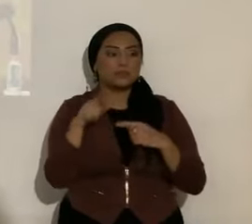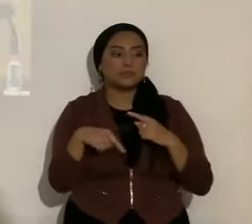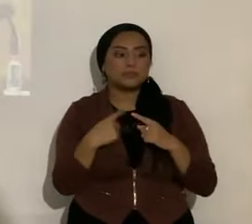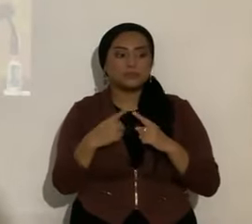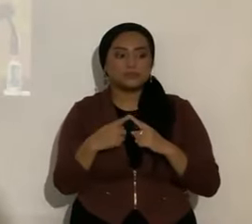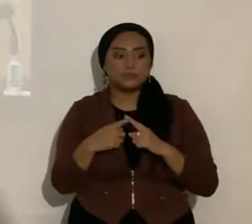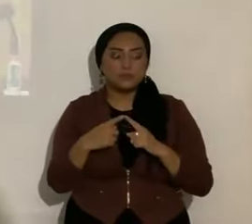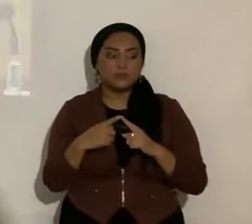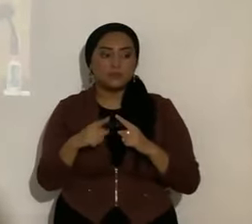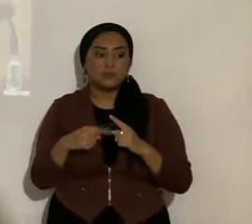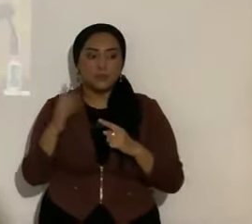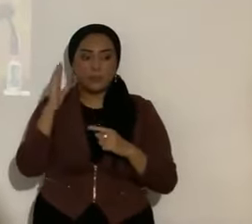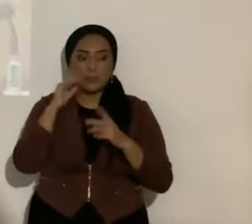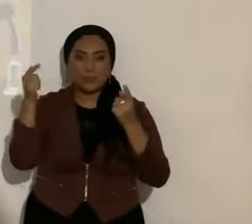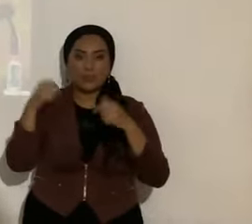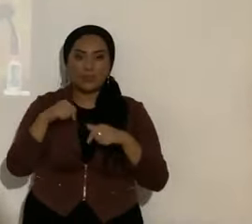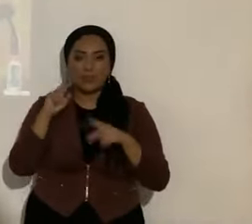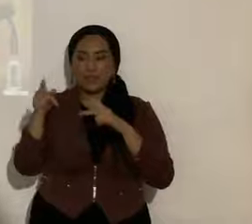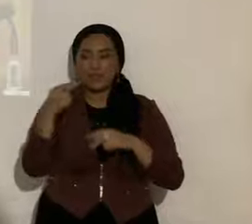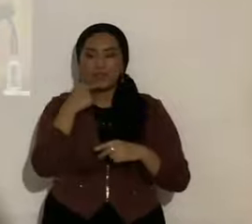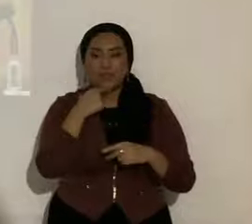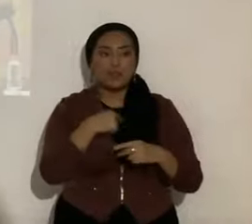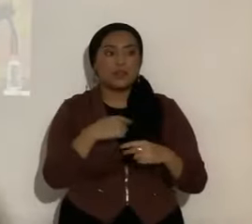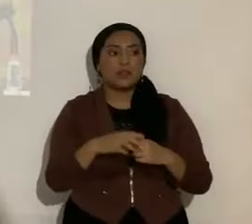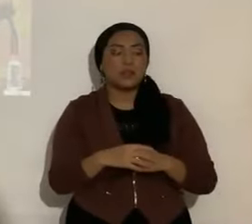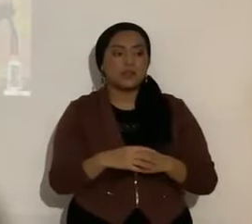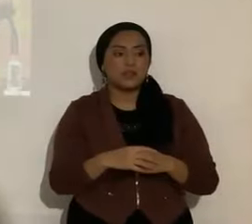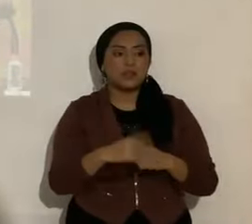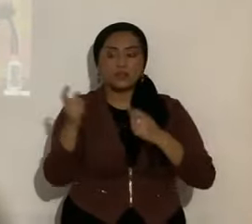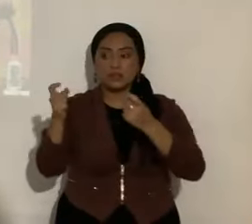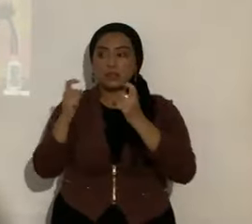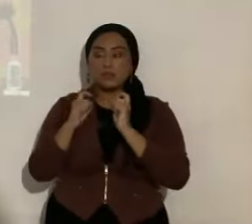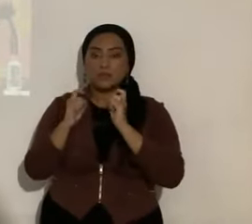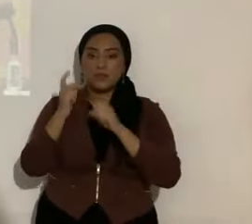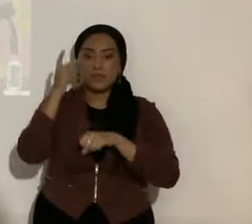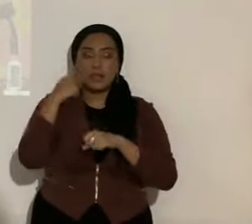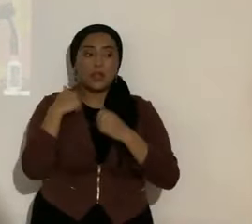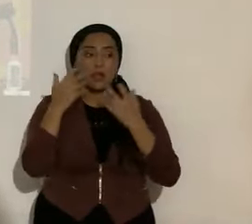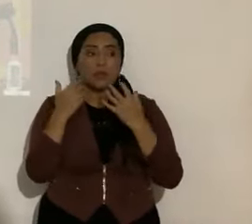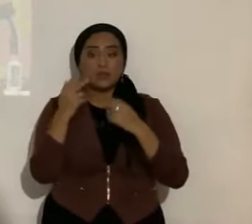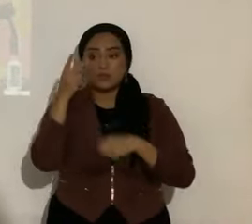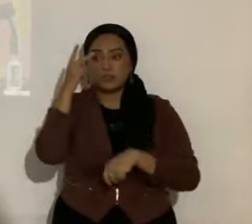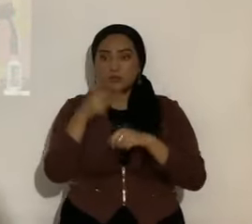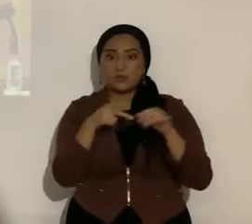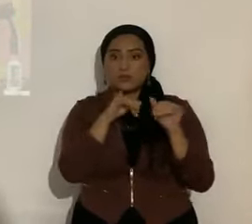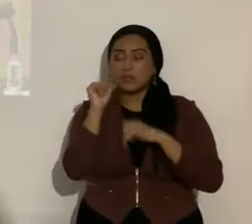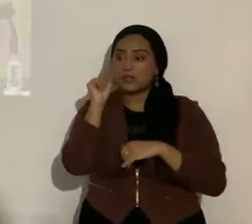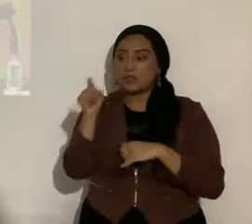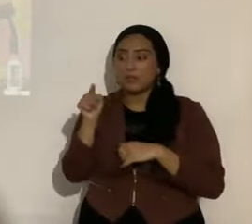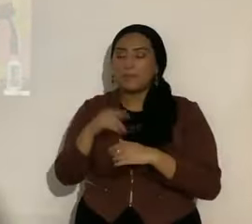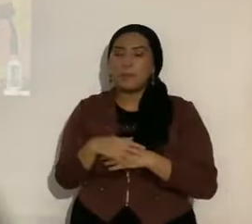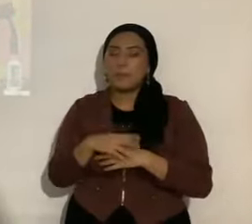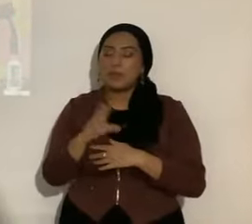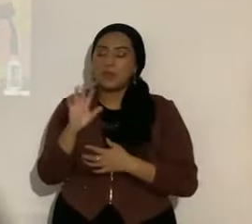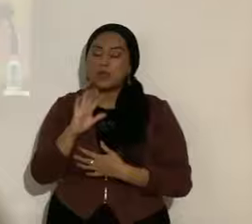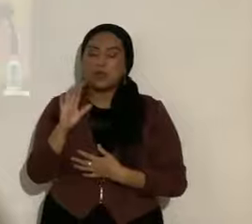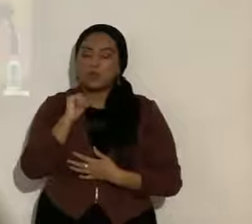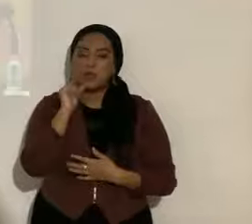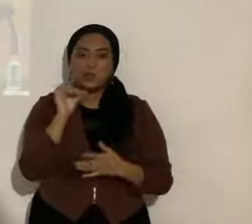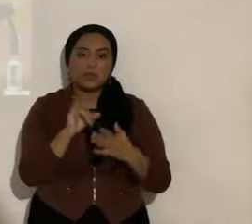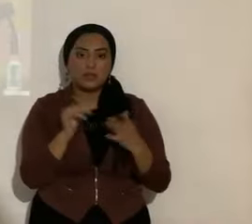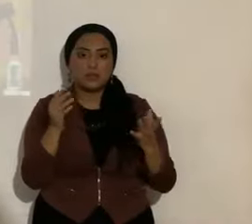cuando venían aquí me decían, deme el doble yo quiero el doble de usted. No es así,